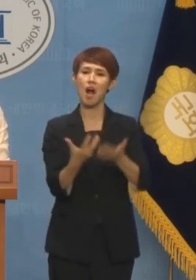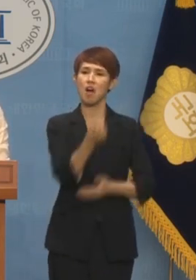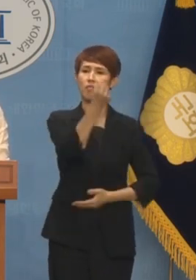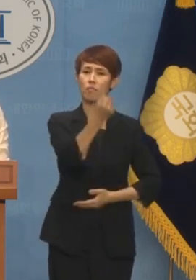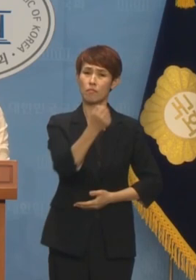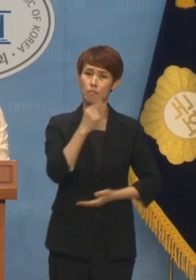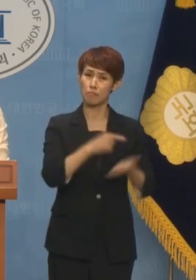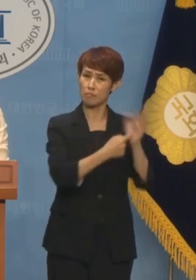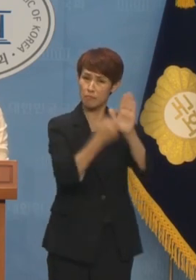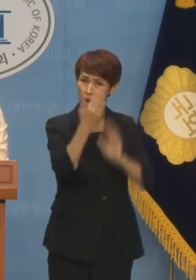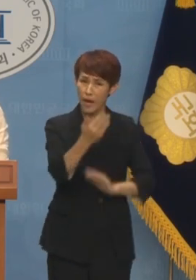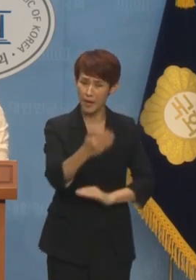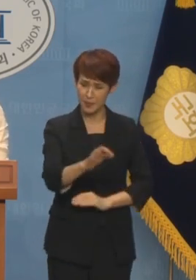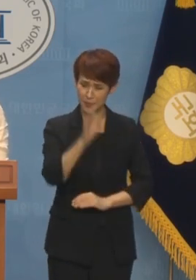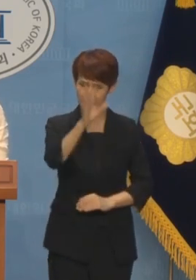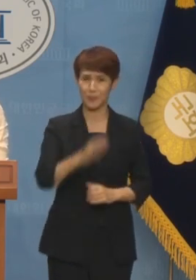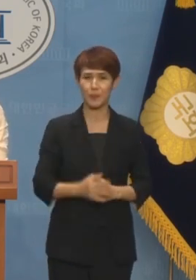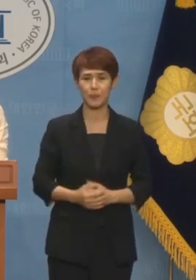수 있겠습니까?